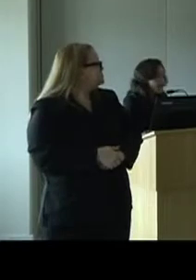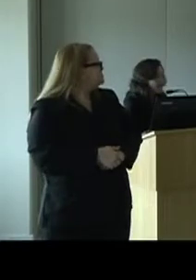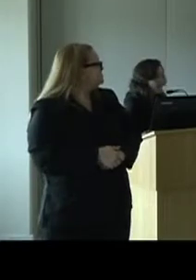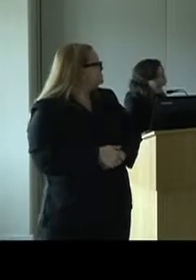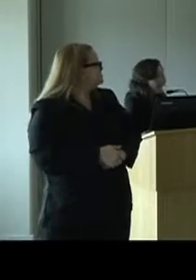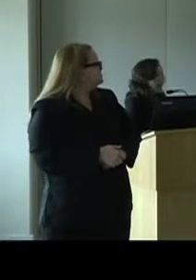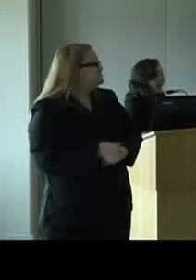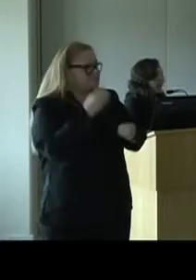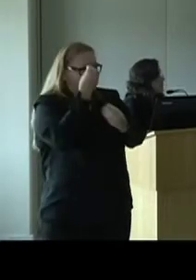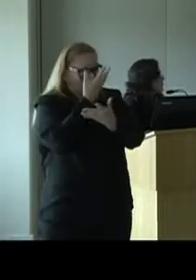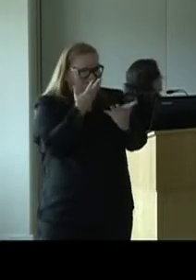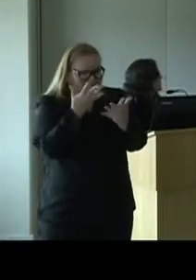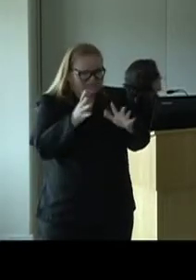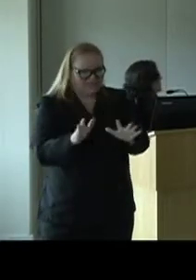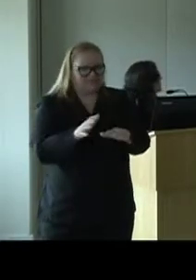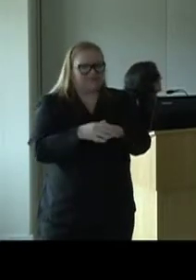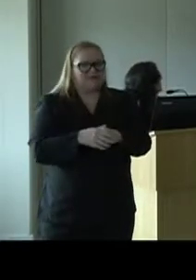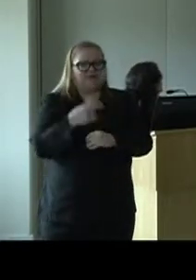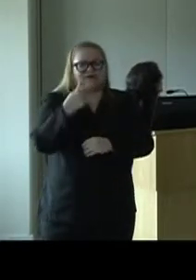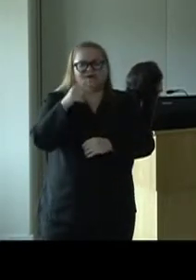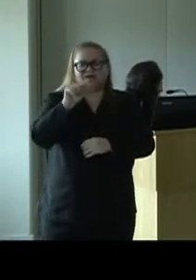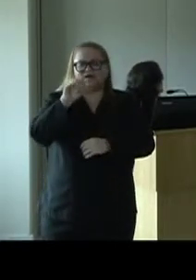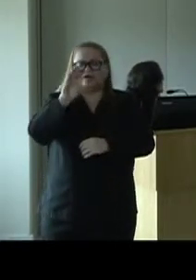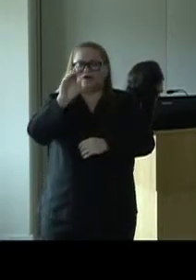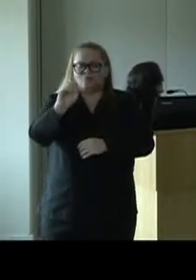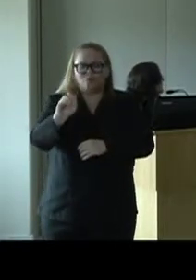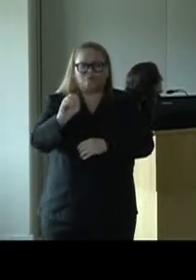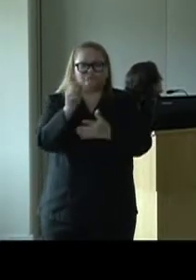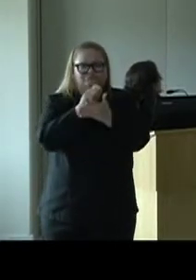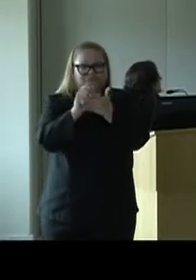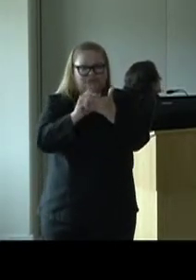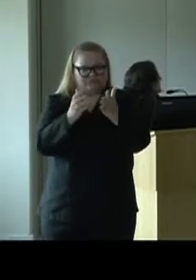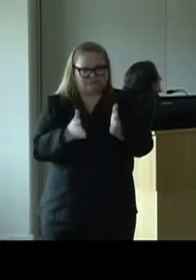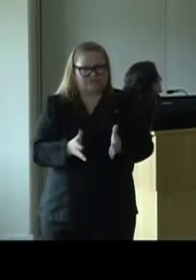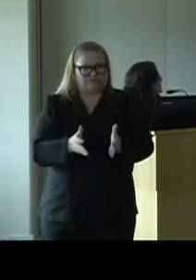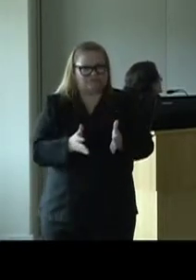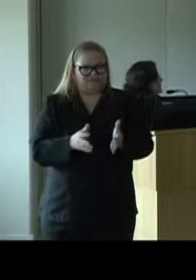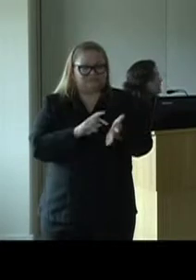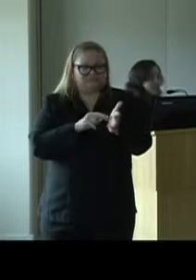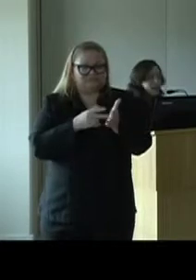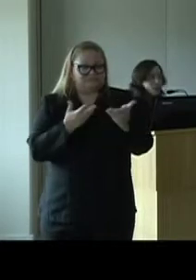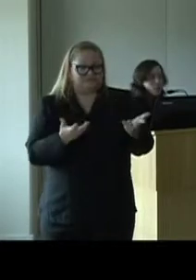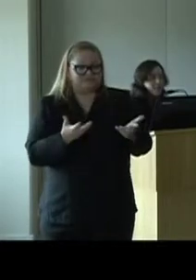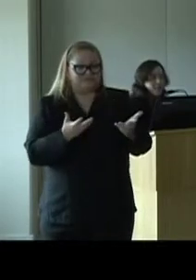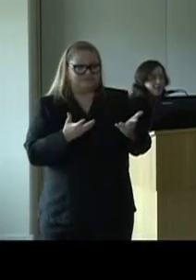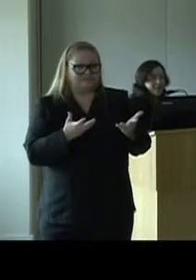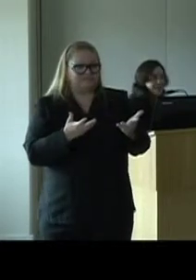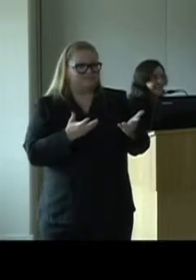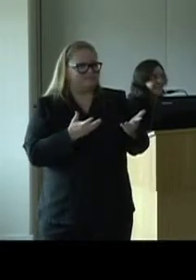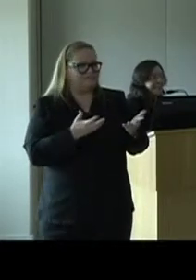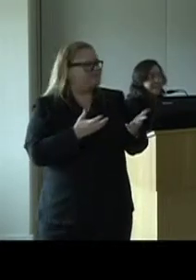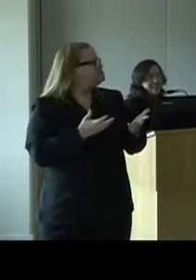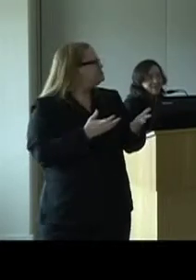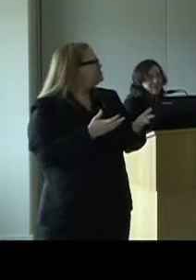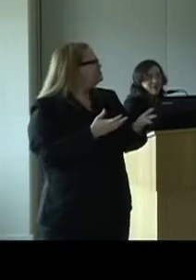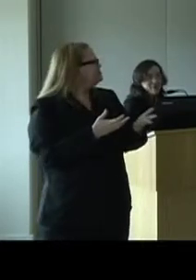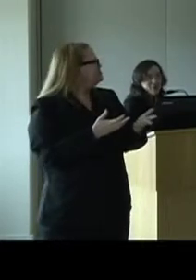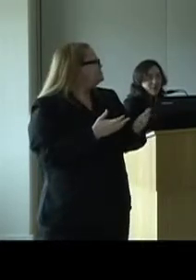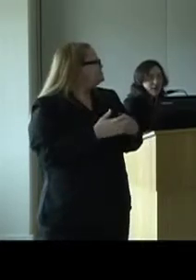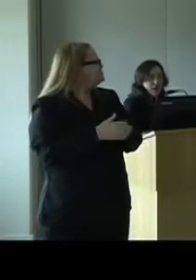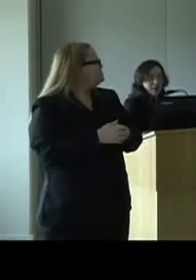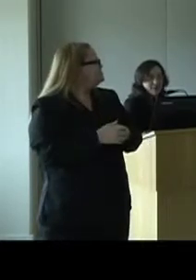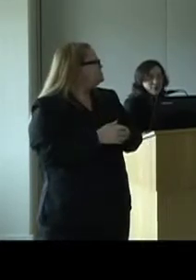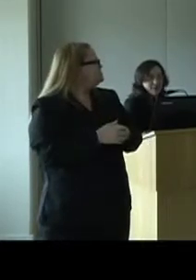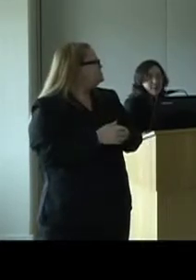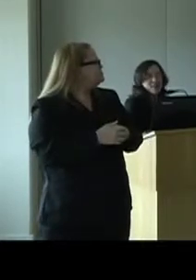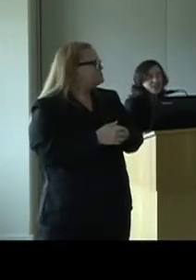Como yo les dije, Gabo era pintor. Así que él, ¿recuerdan a Noel? La